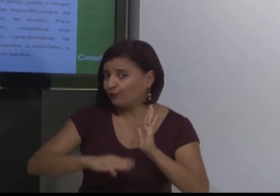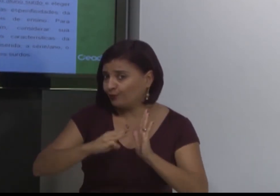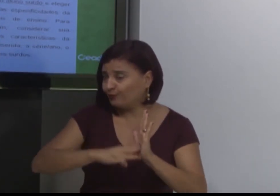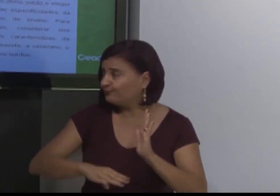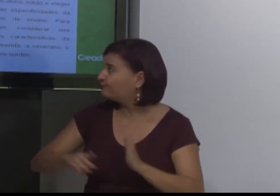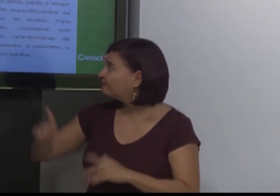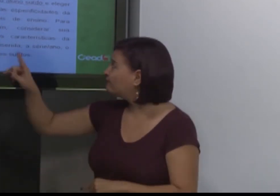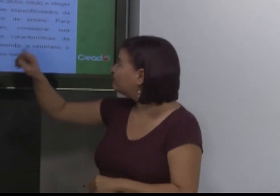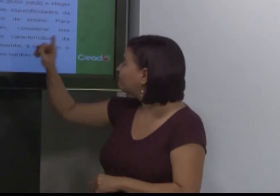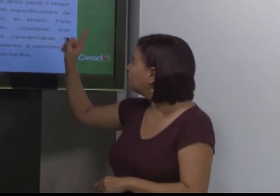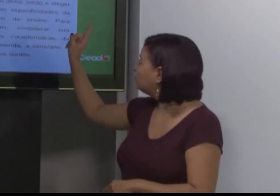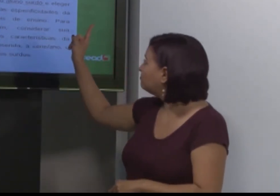métodos.